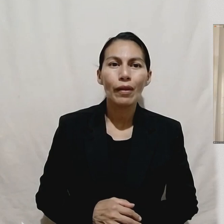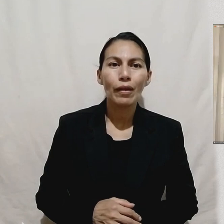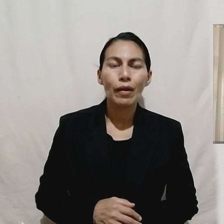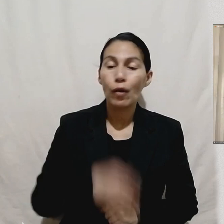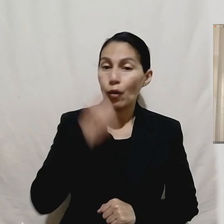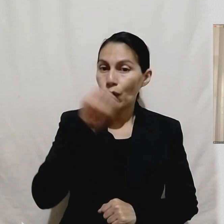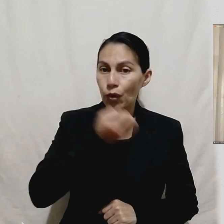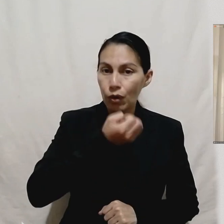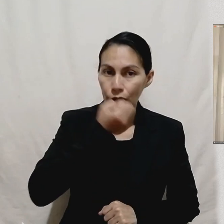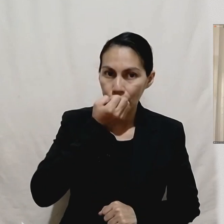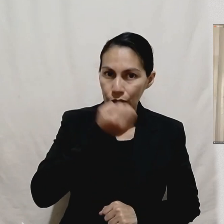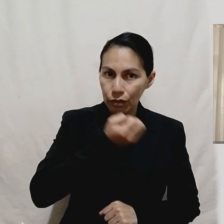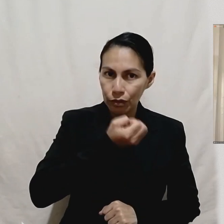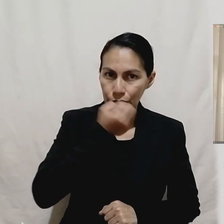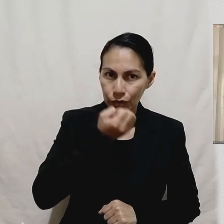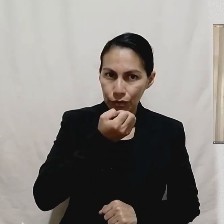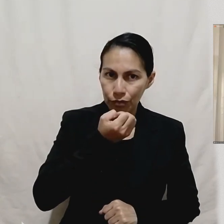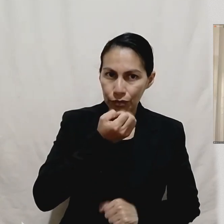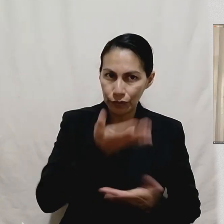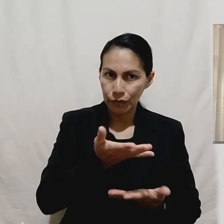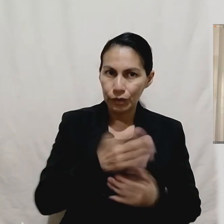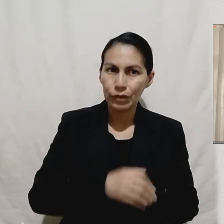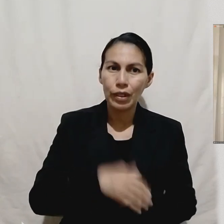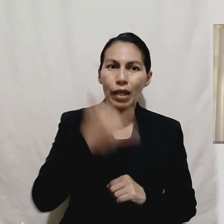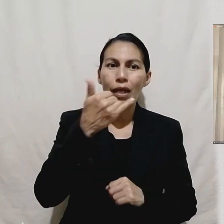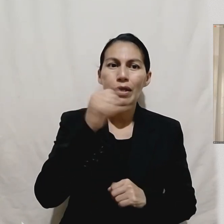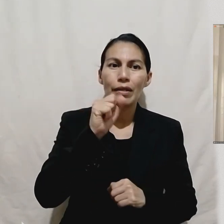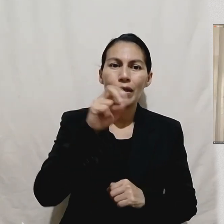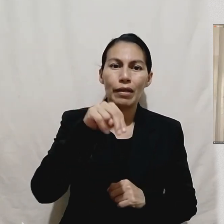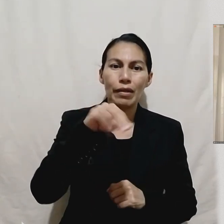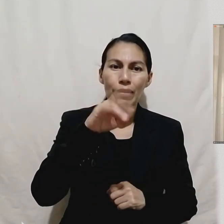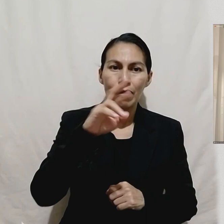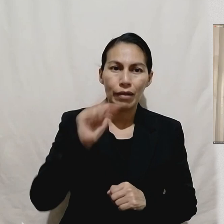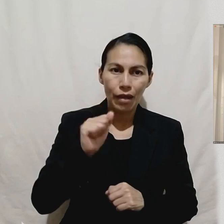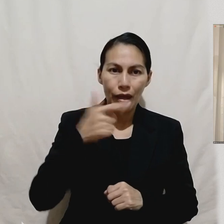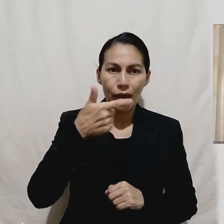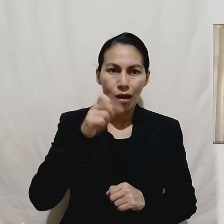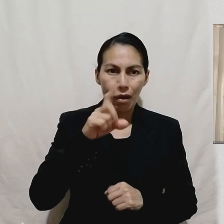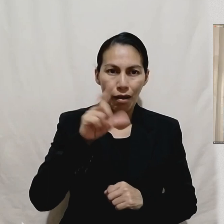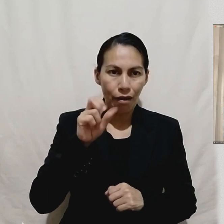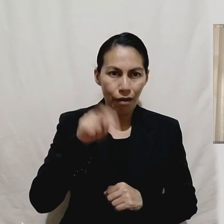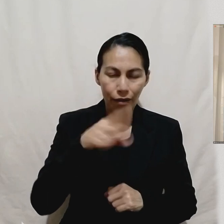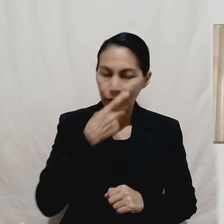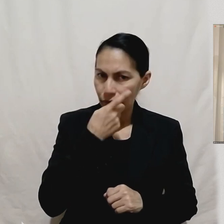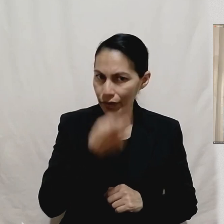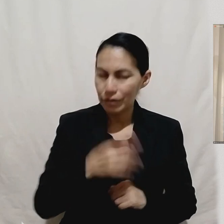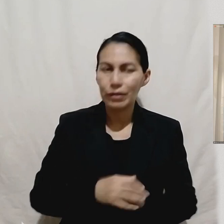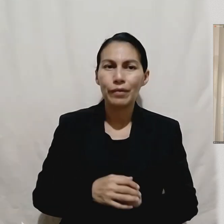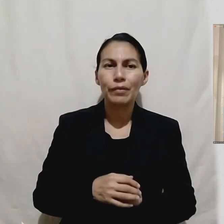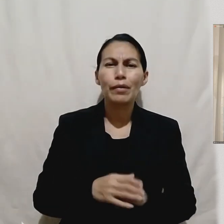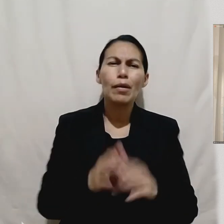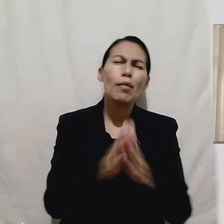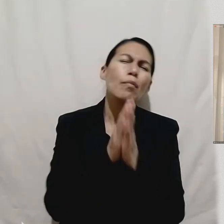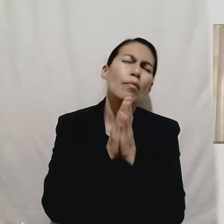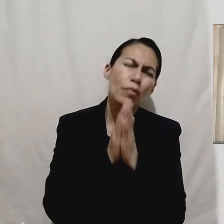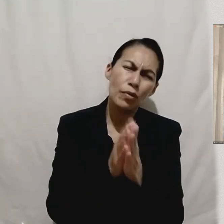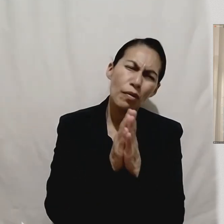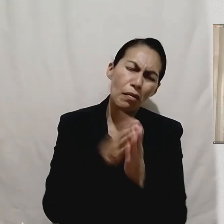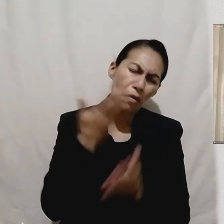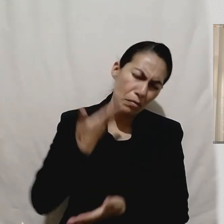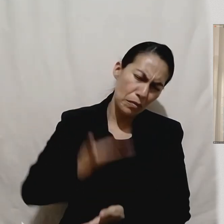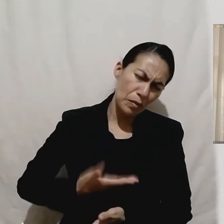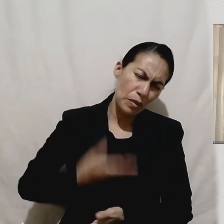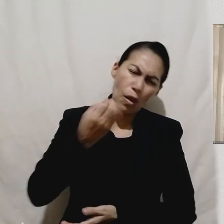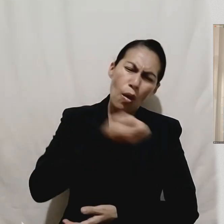estos reportes de oración Danna Yanira galán nos ha dicho quisiera que siguieran